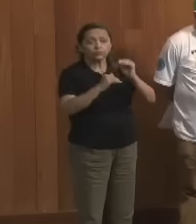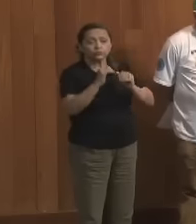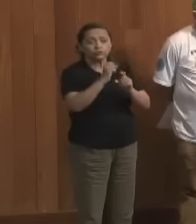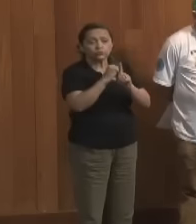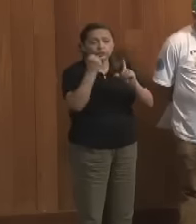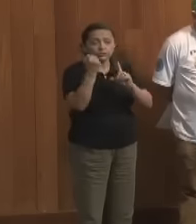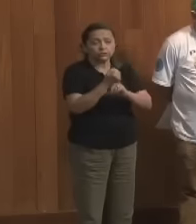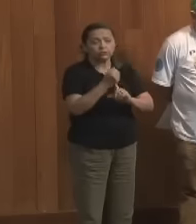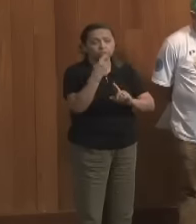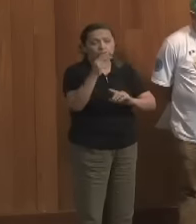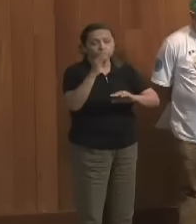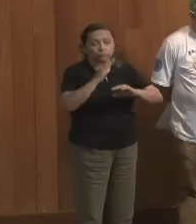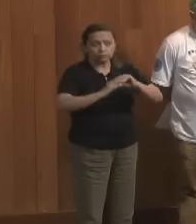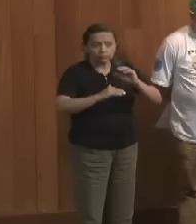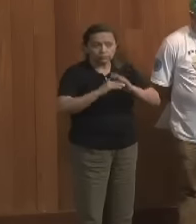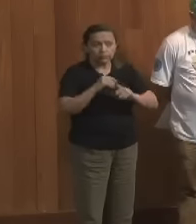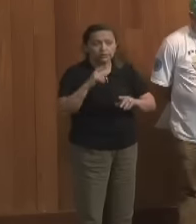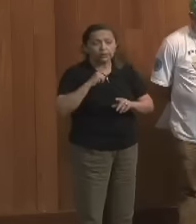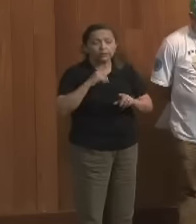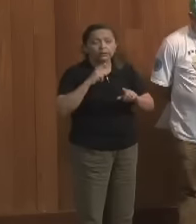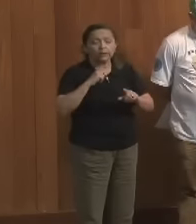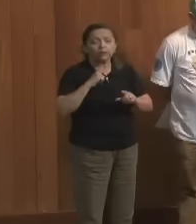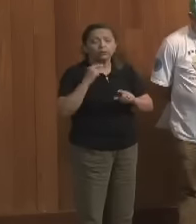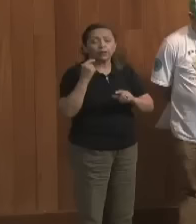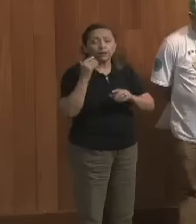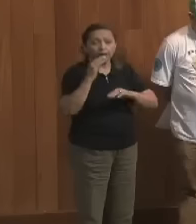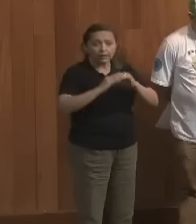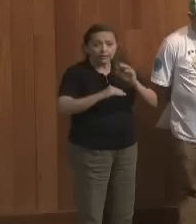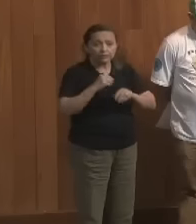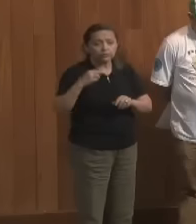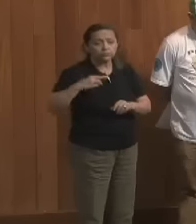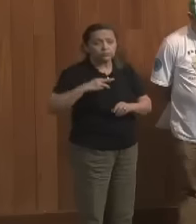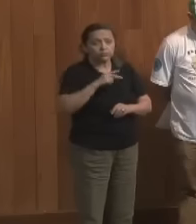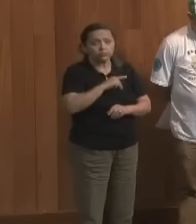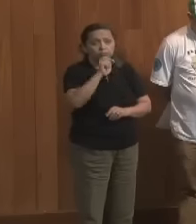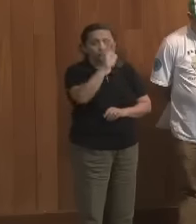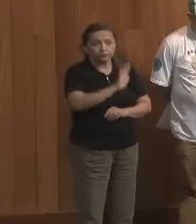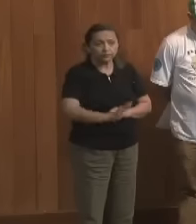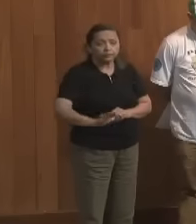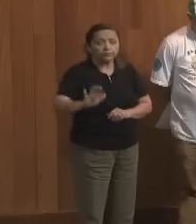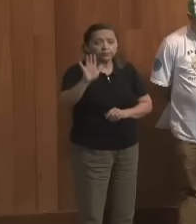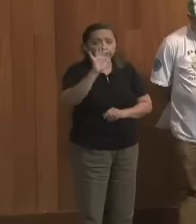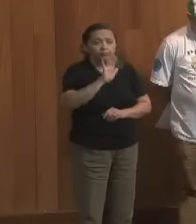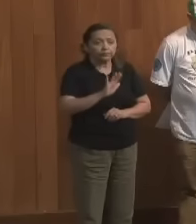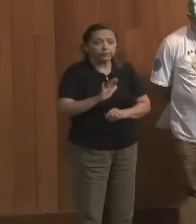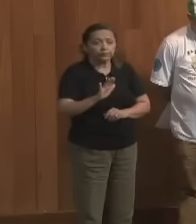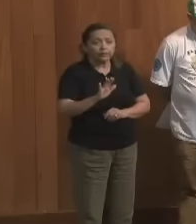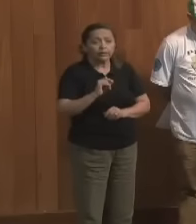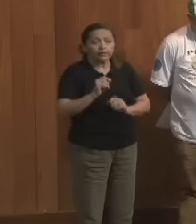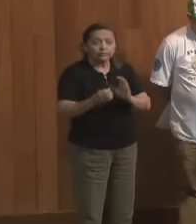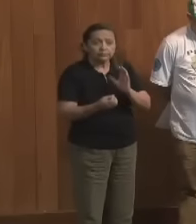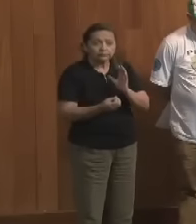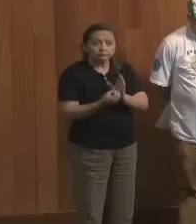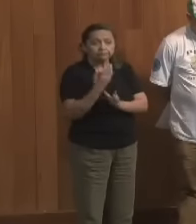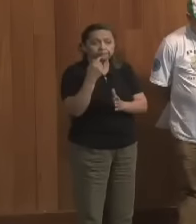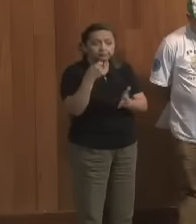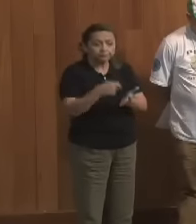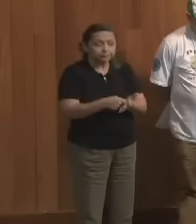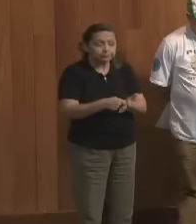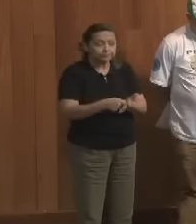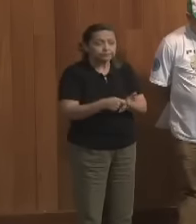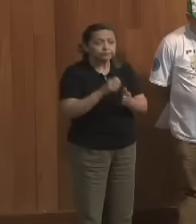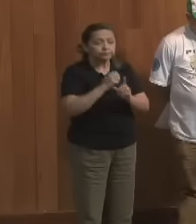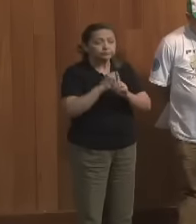de seus atos. Existe uma ação do Ministério Público Federal que estabelece que